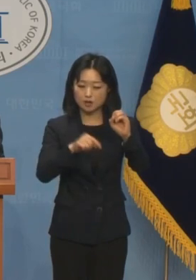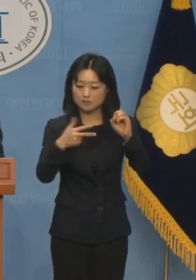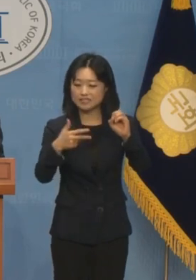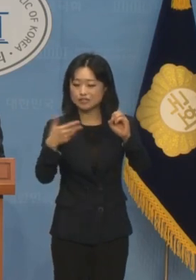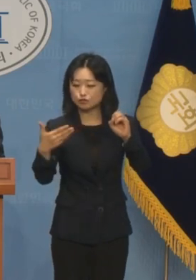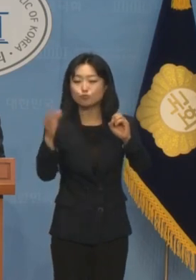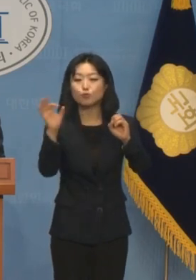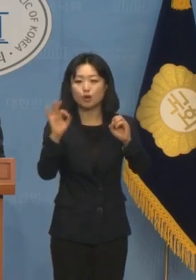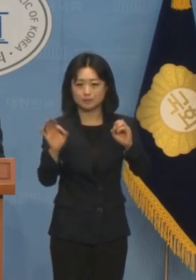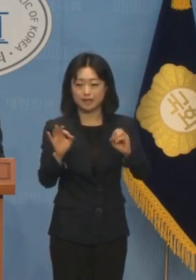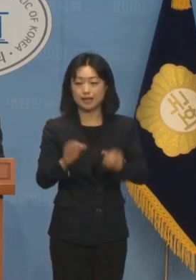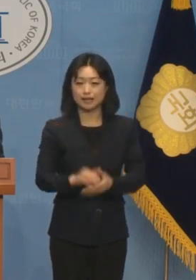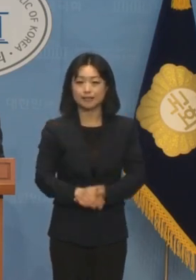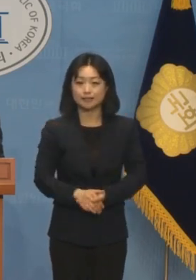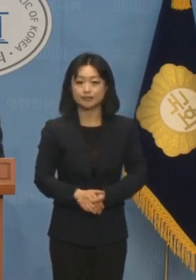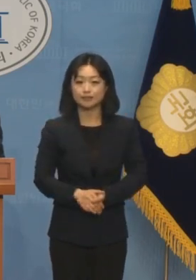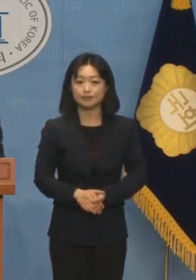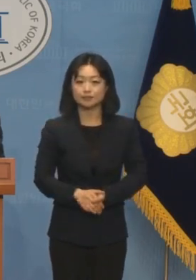0.79%에 불과합니다.